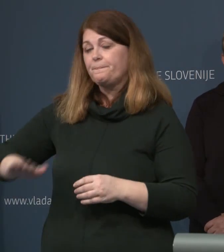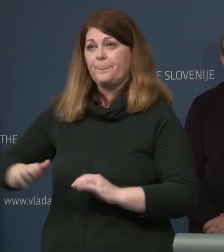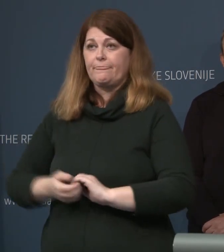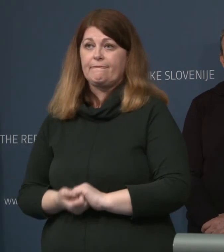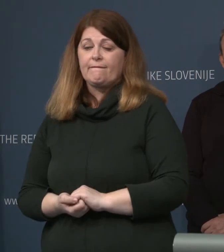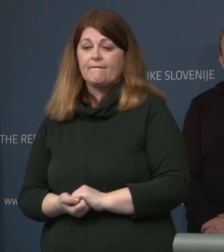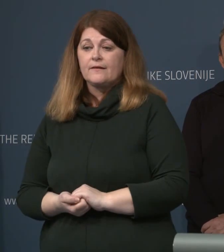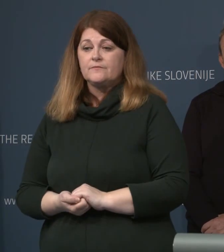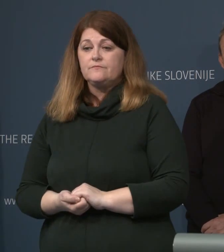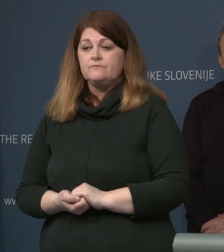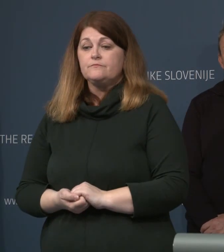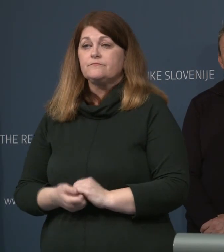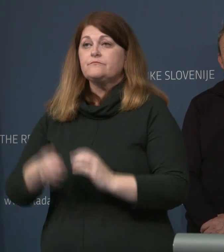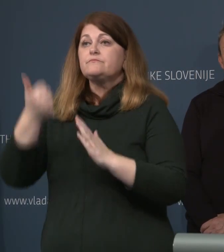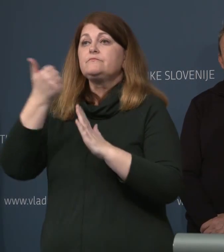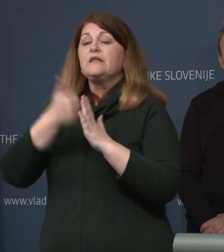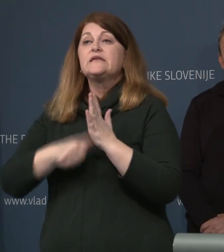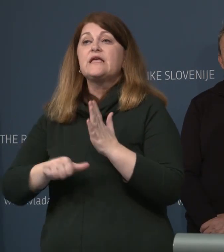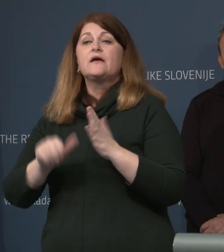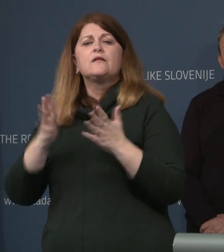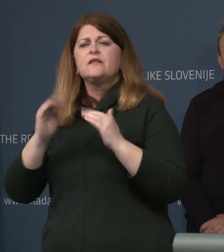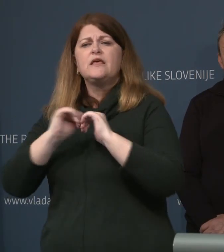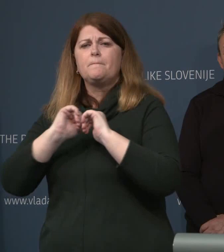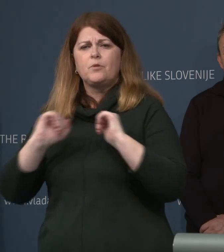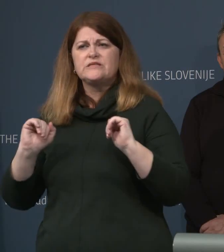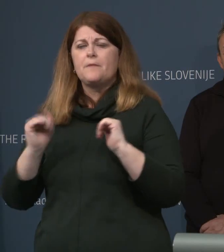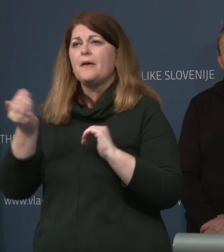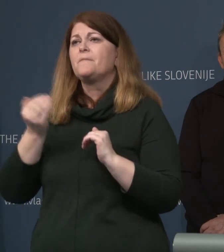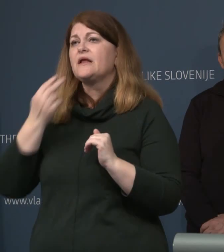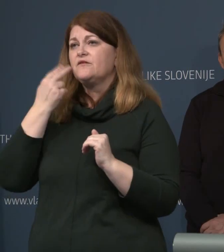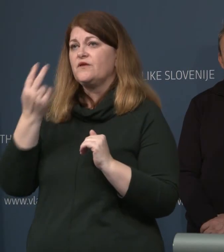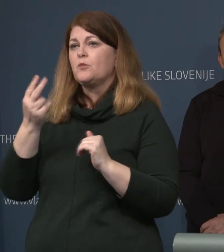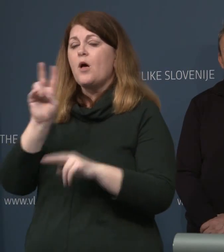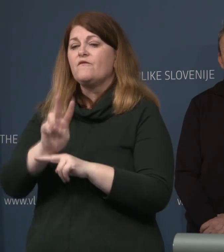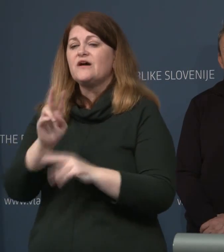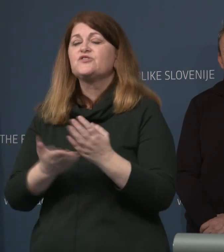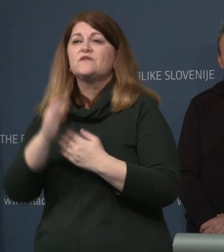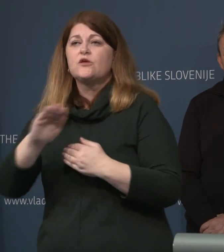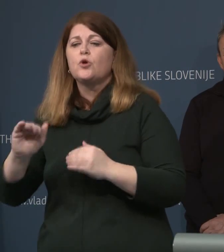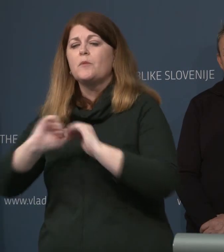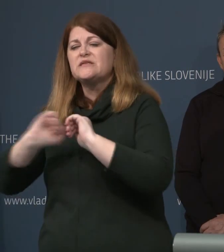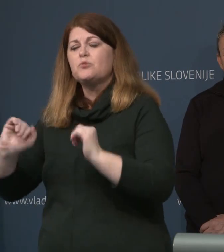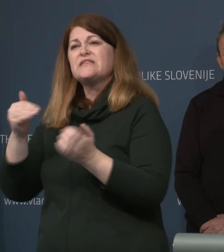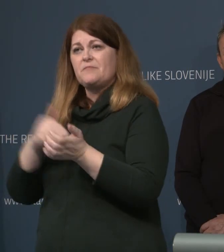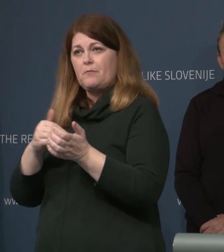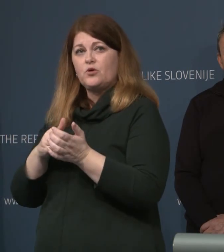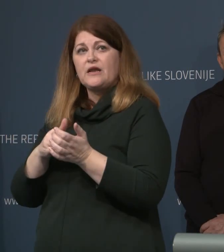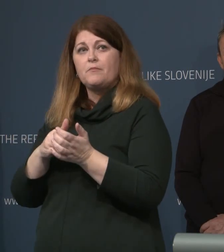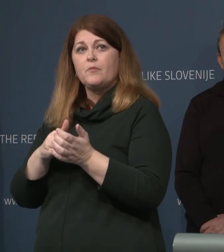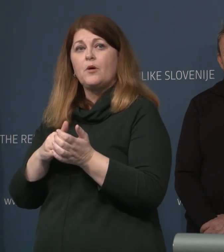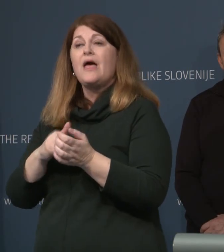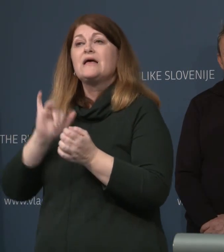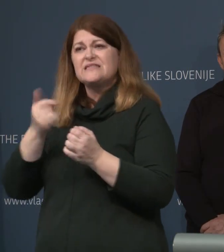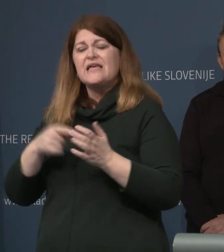otroka. Zaenkrat ni posebej predvideno varstvo za otroke s posebnimi potrebami. Se je